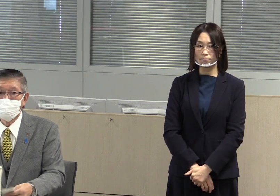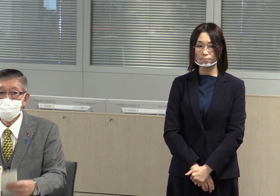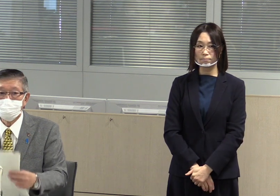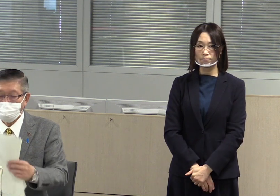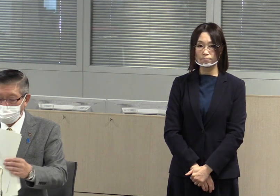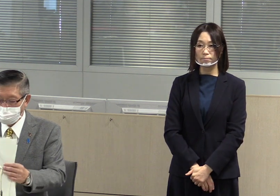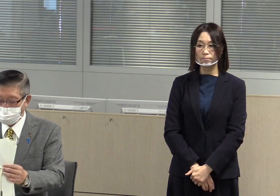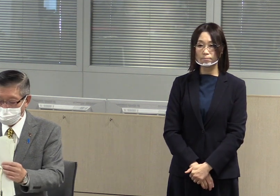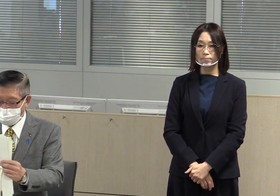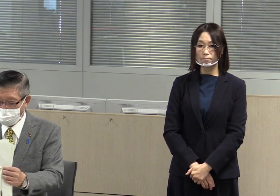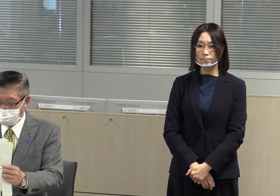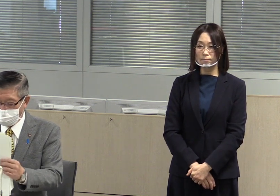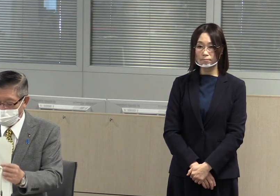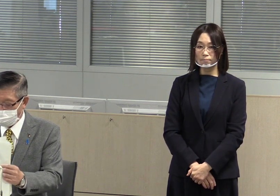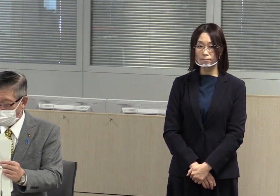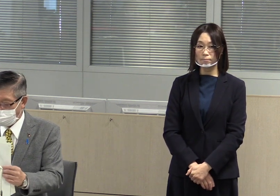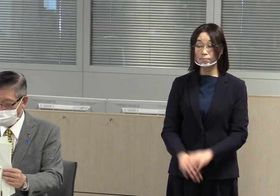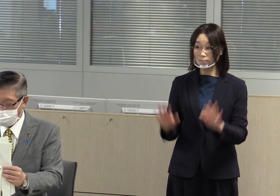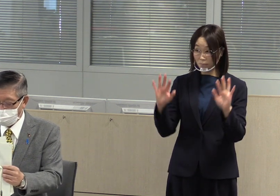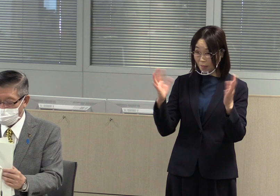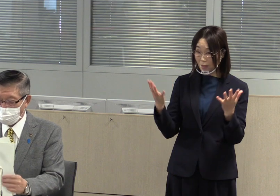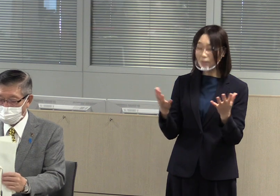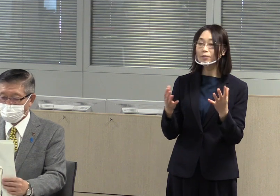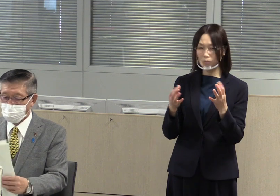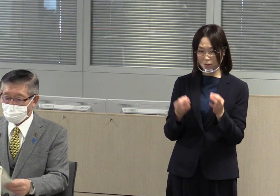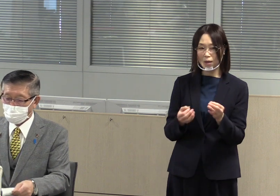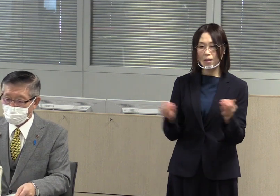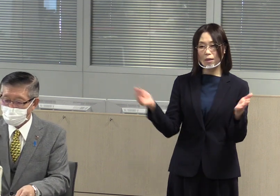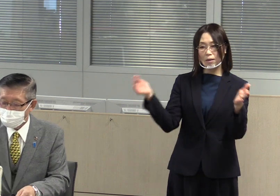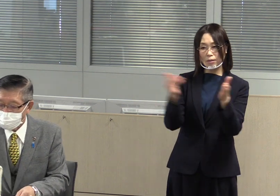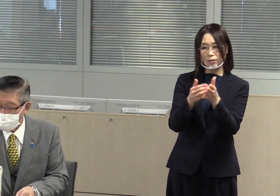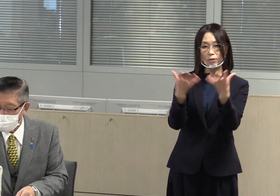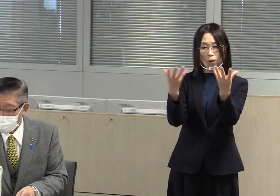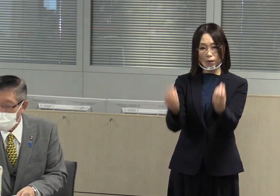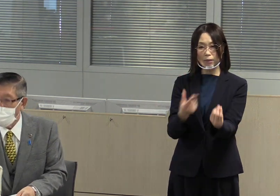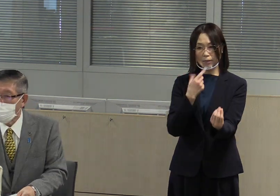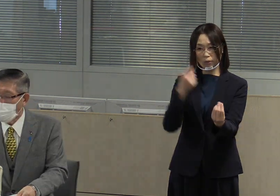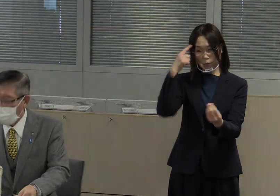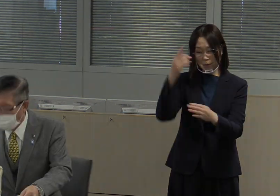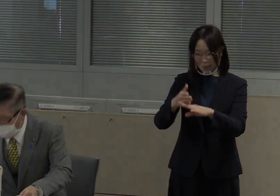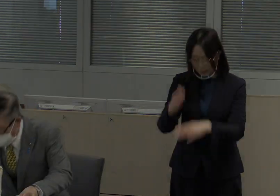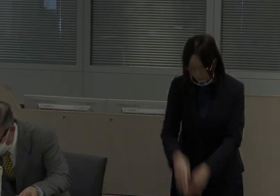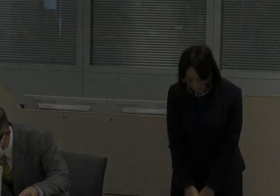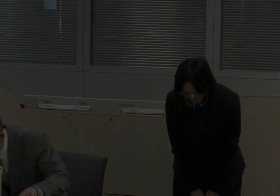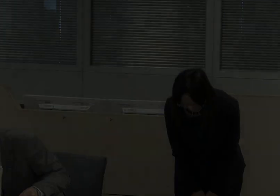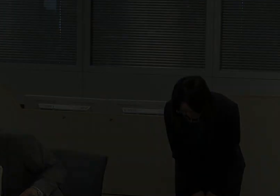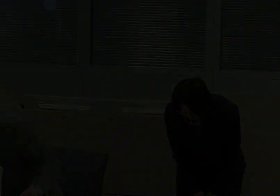では内容ですので、これで終了させていただきます。ありがとうございました。